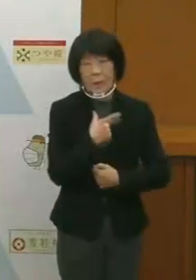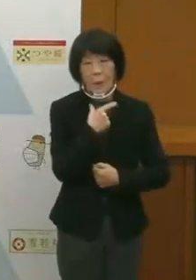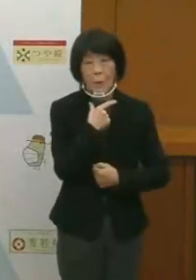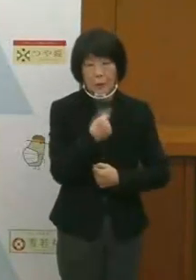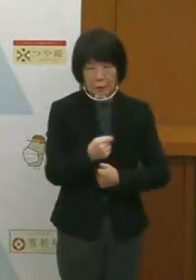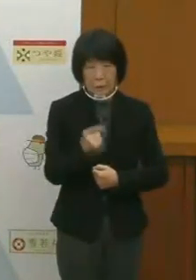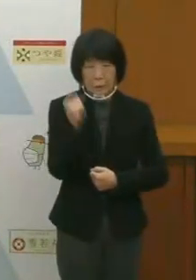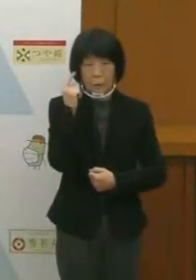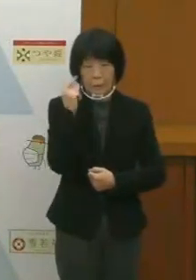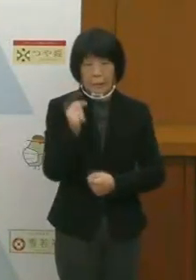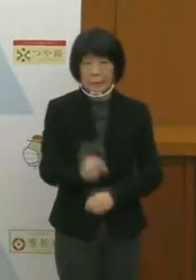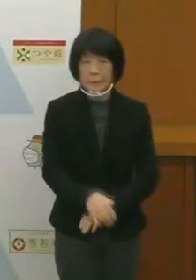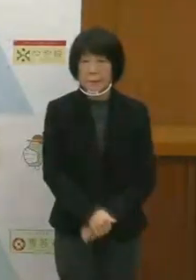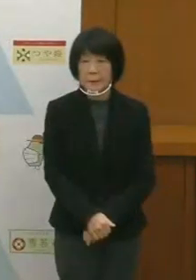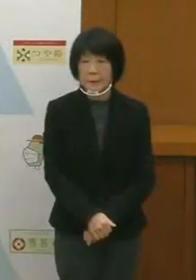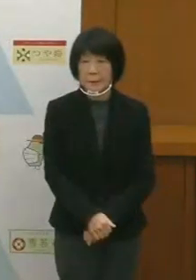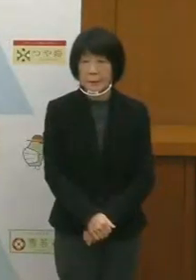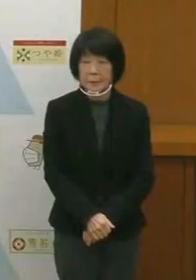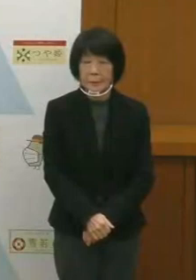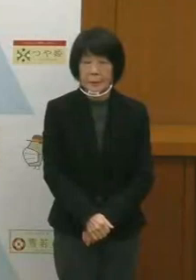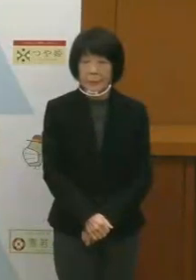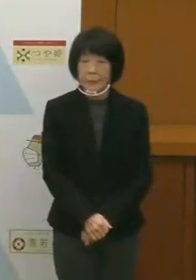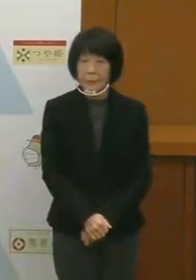ければと思います。